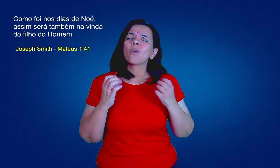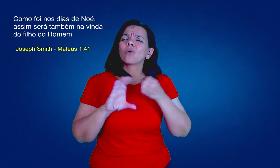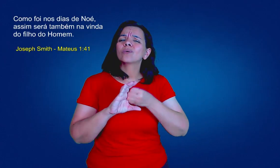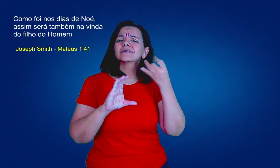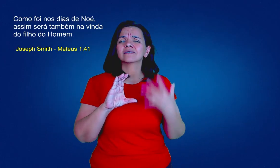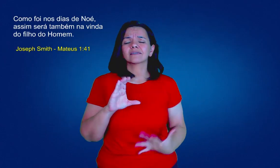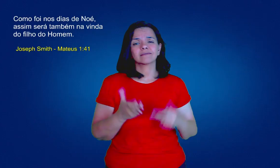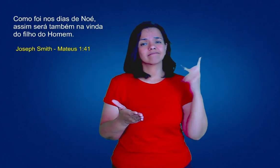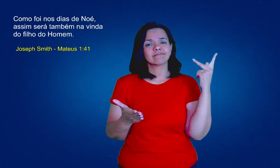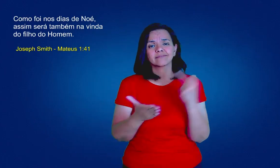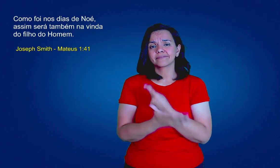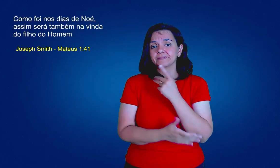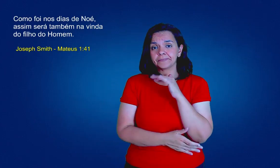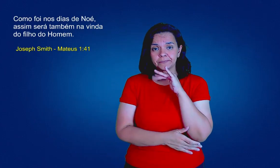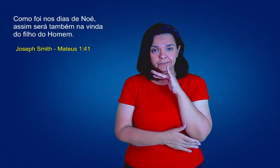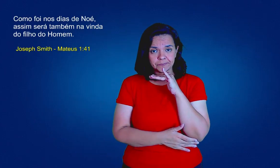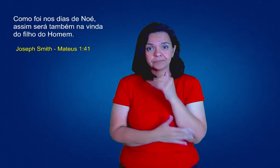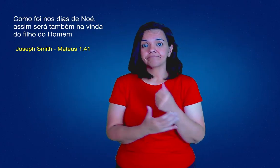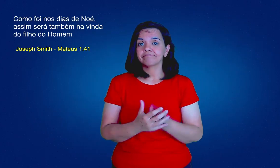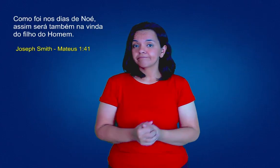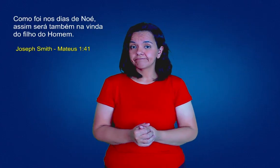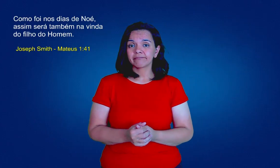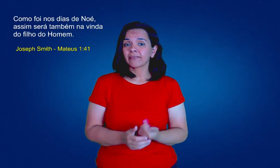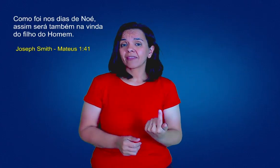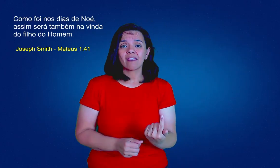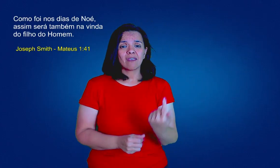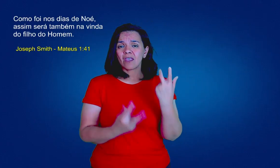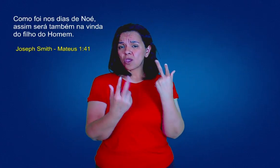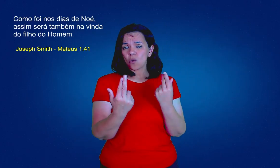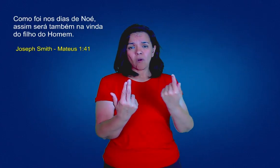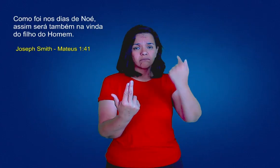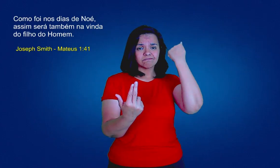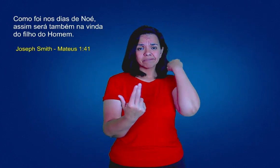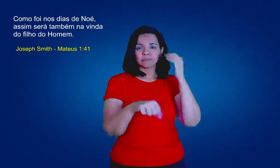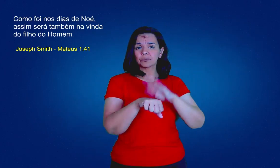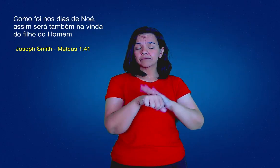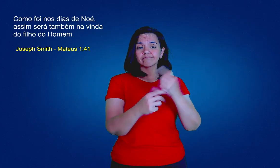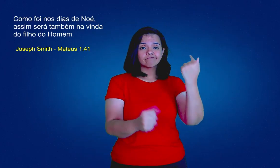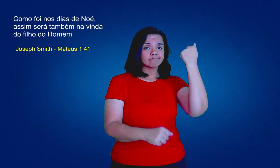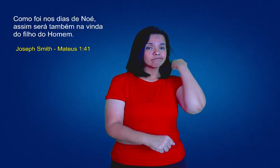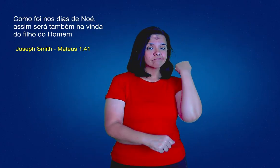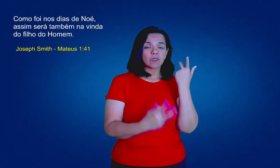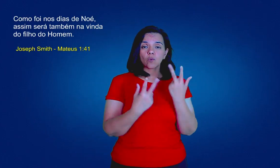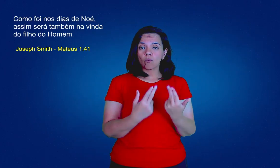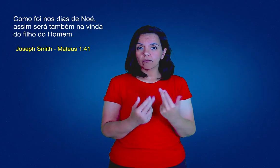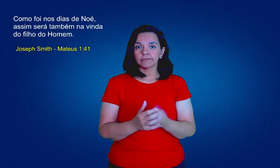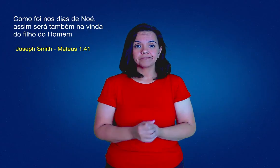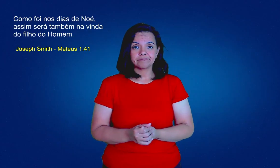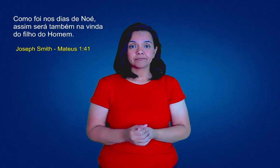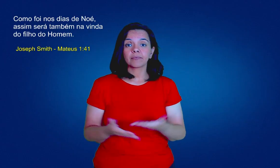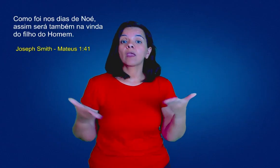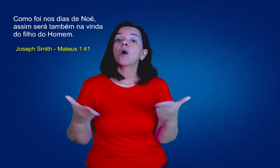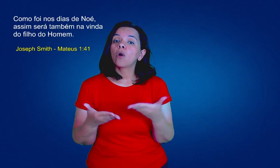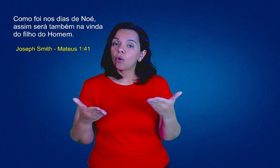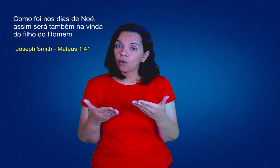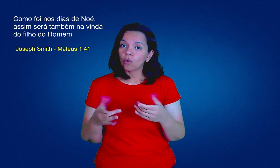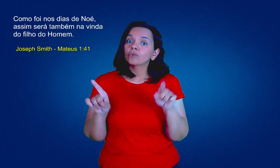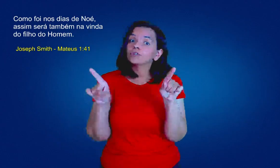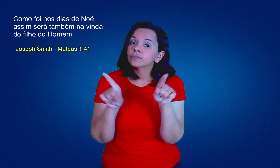e muitos pontos negativos na característica humana hoje. Então, na época de Noé, também é